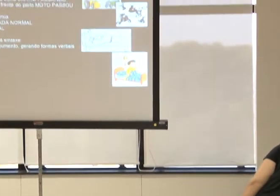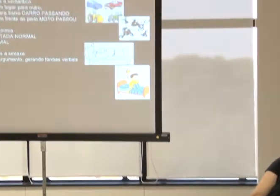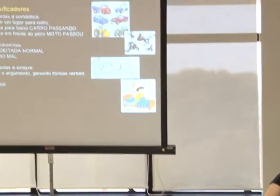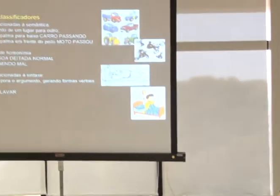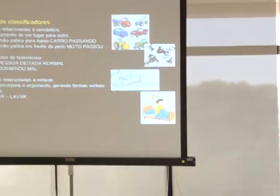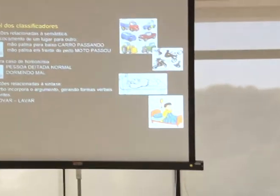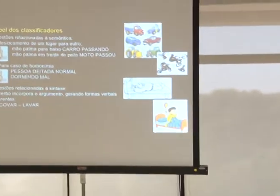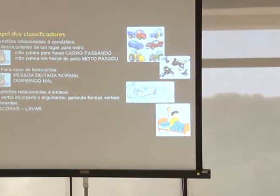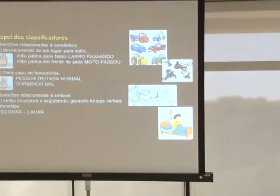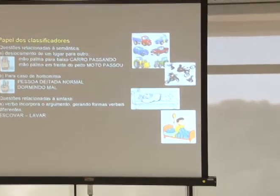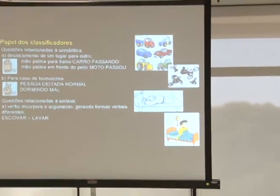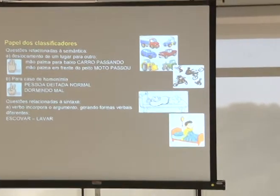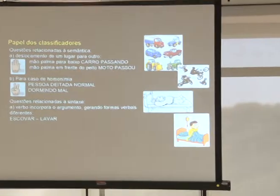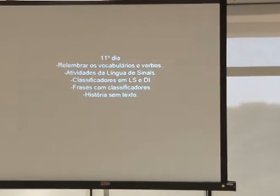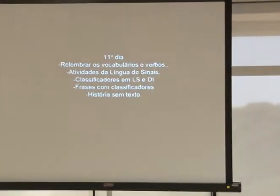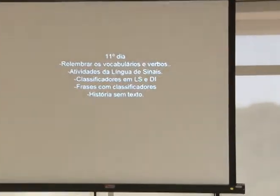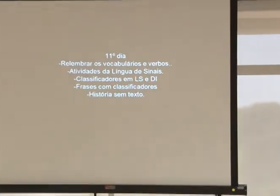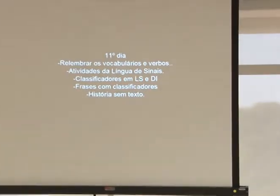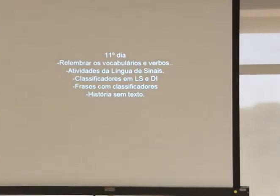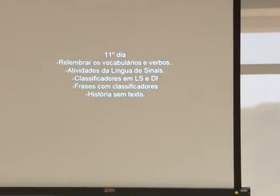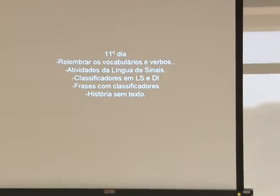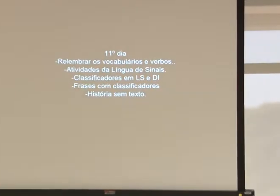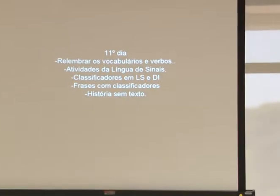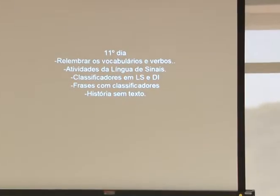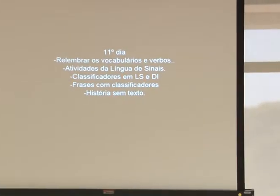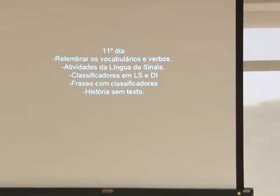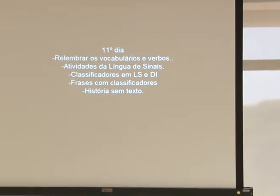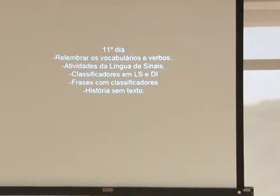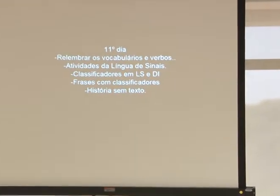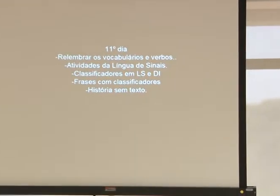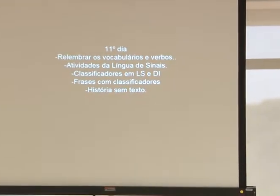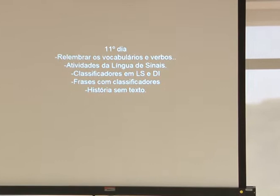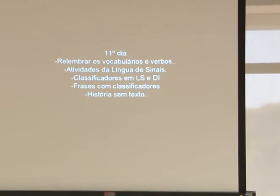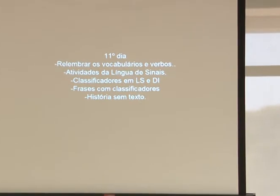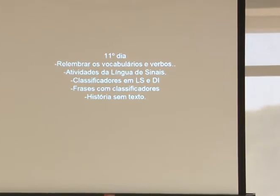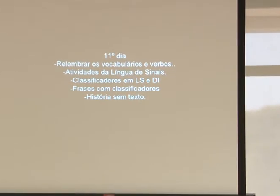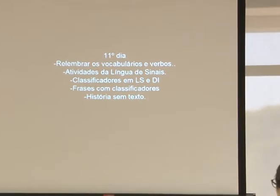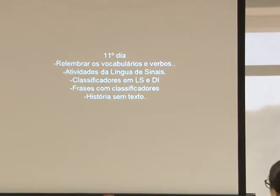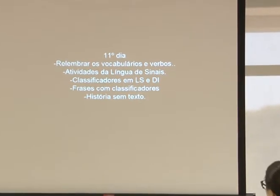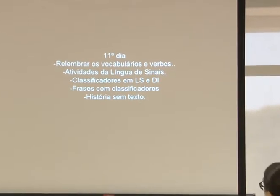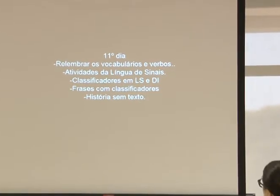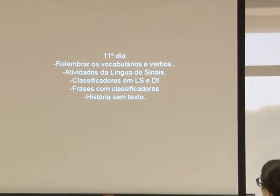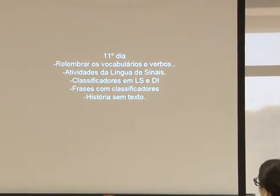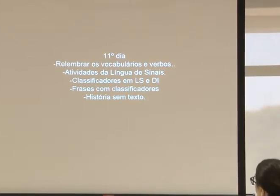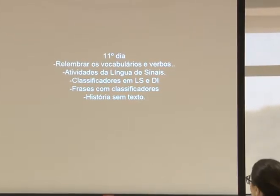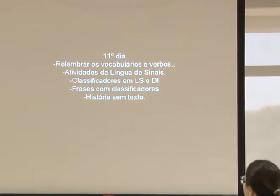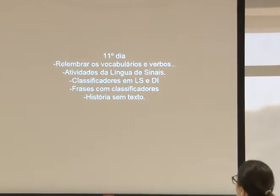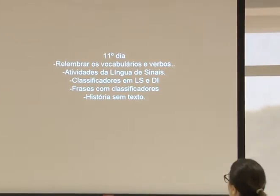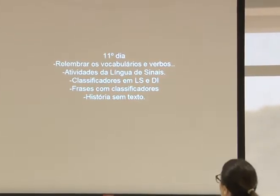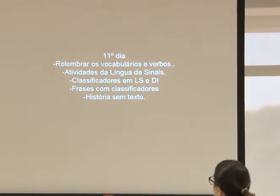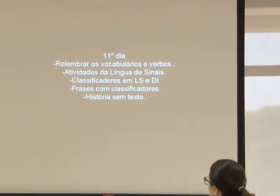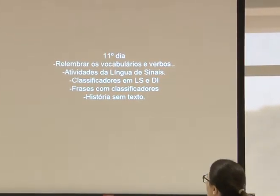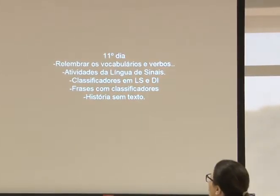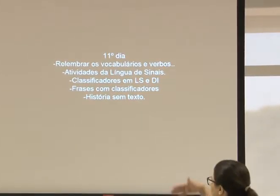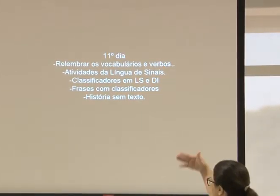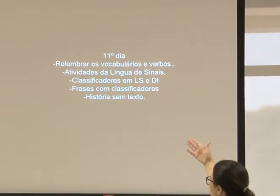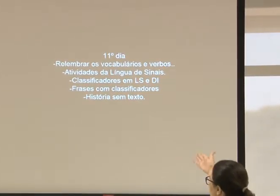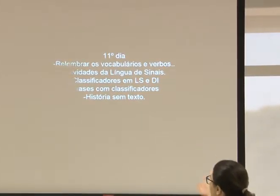vai ser para quando você quer descrever um outro. Então aqui a gente tem, relembrando, vocês já